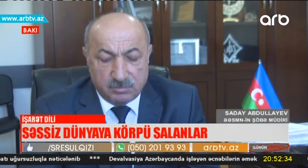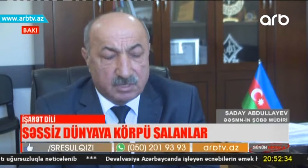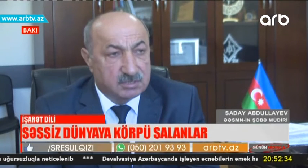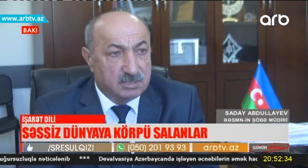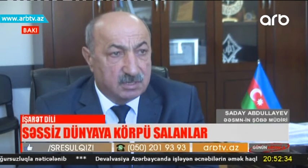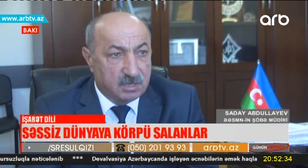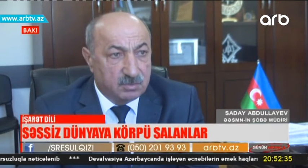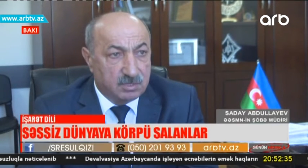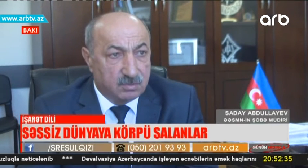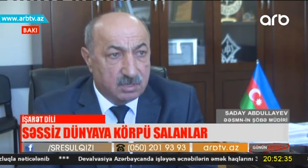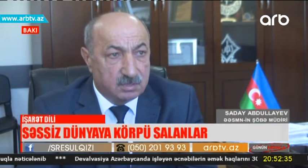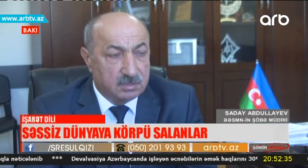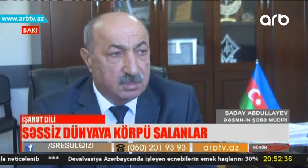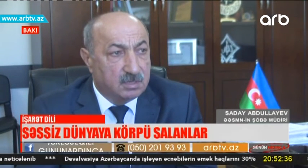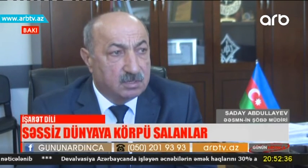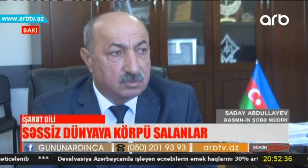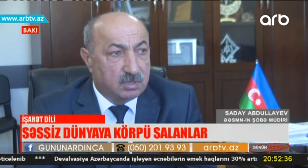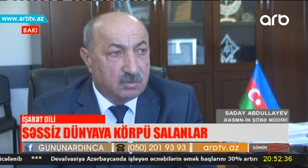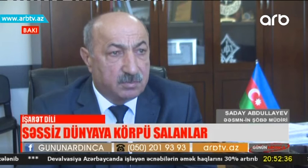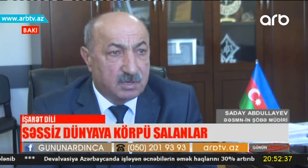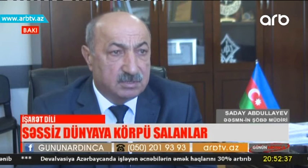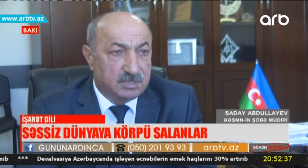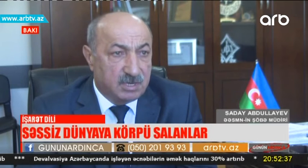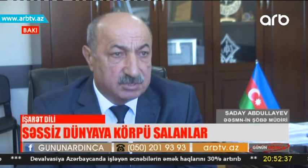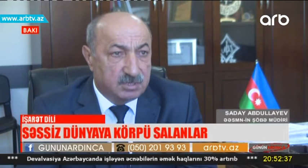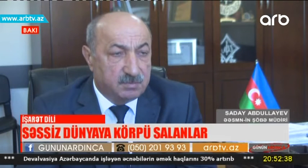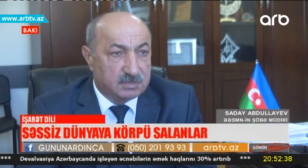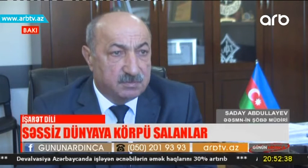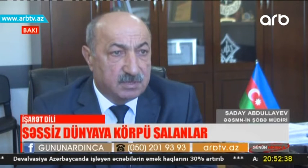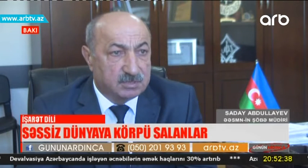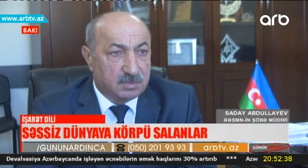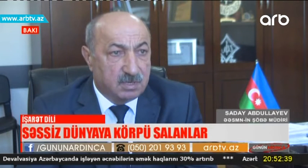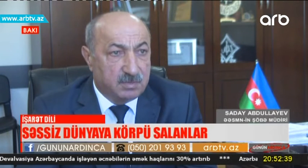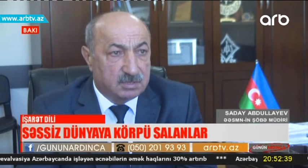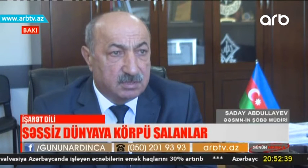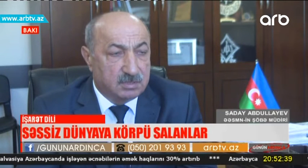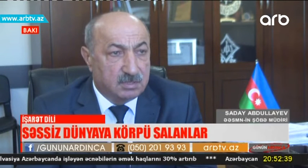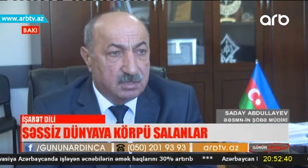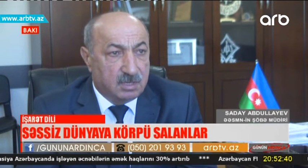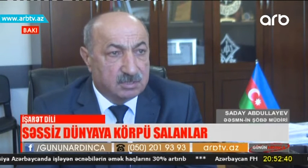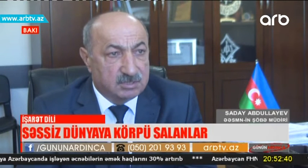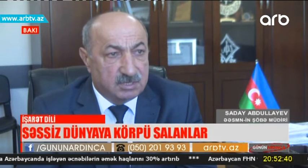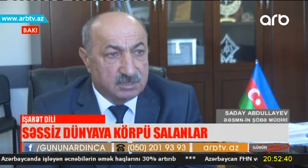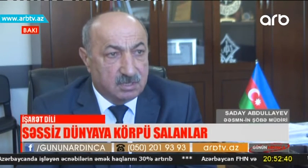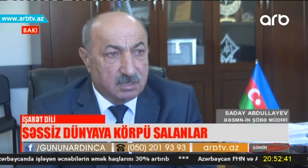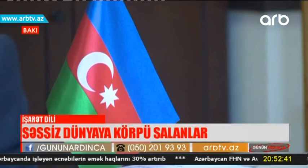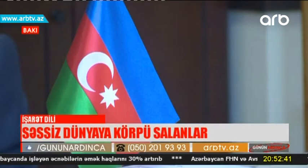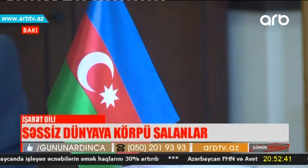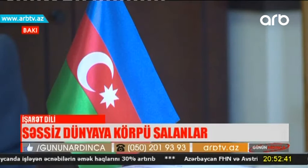mütəxəssislər qəbul edilir onları. Sonra o aparatın yerləşdirilməsi və eşitmə qabiliyyətinin hansı dərəcədə ağırlığını